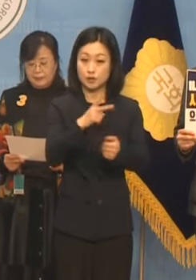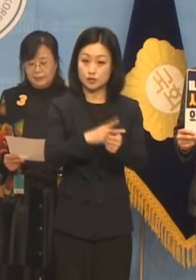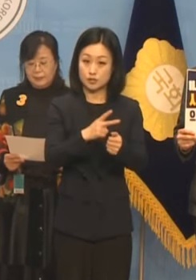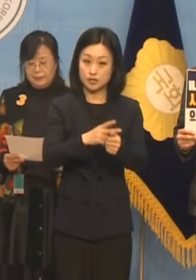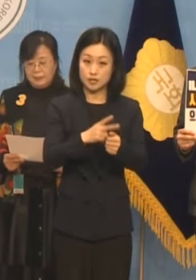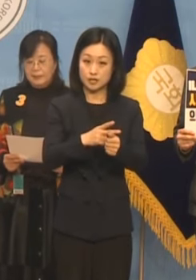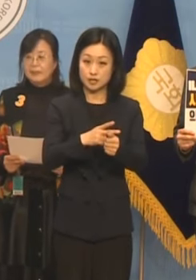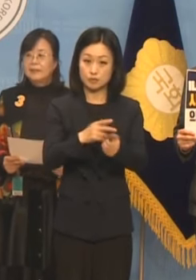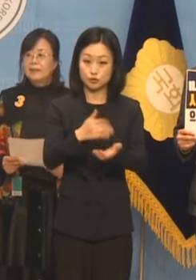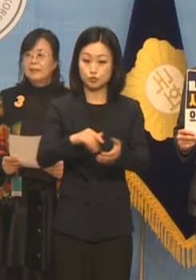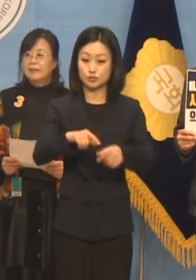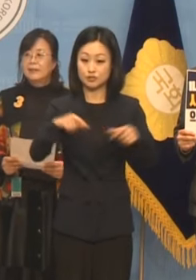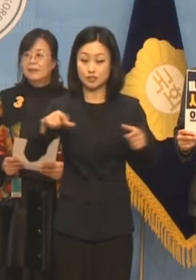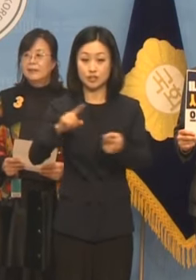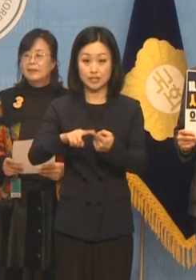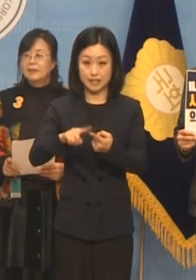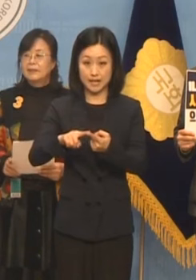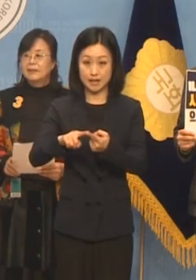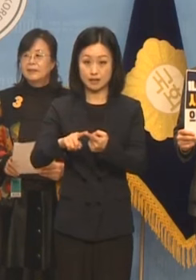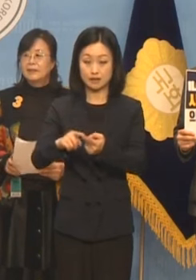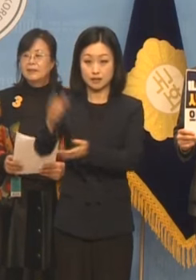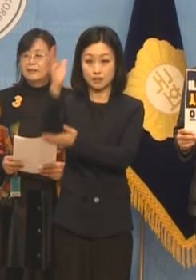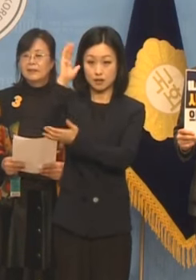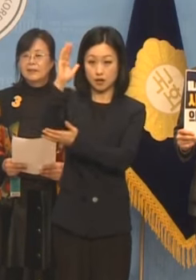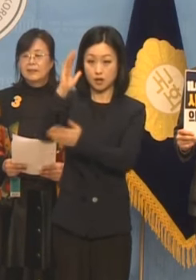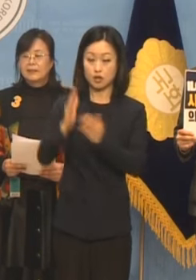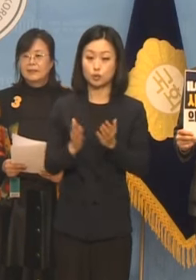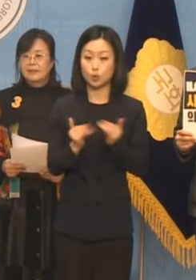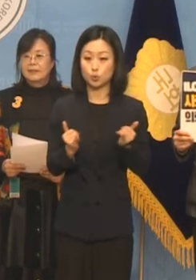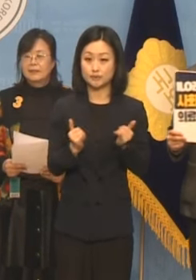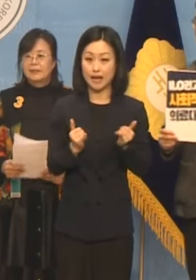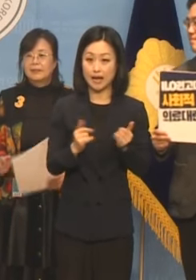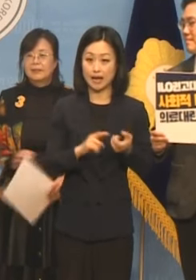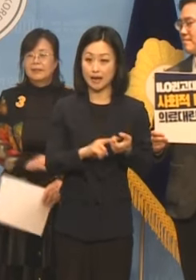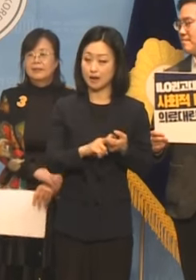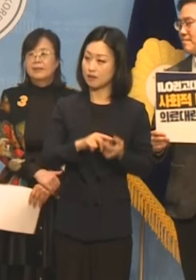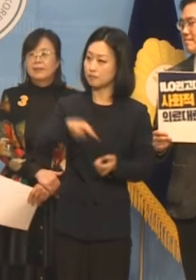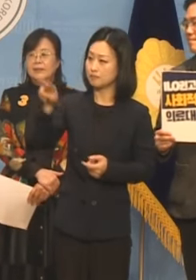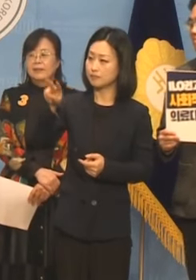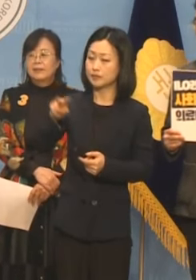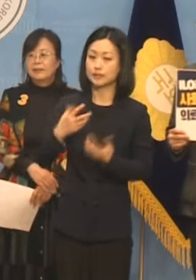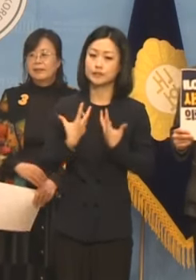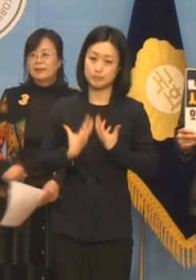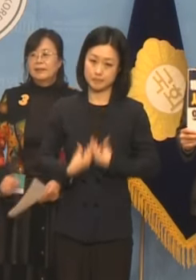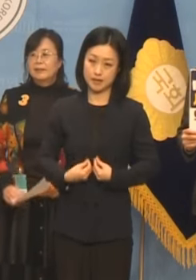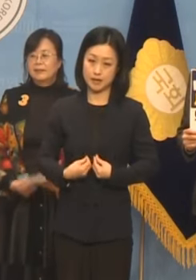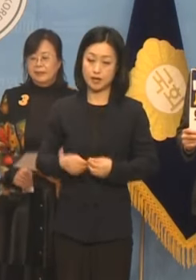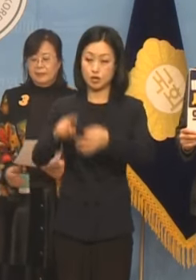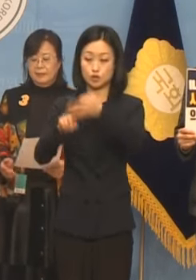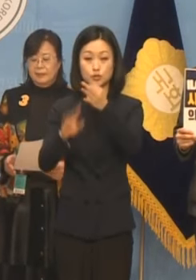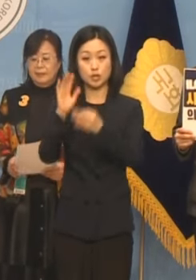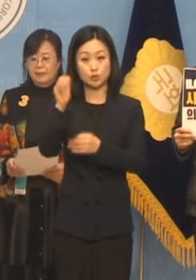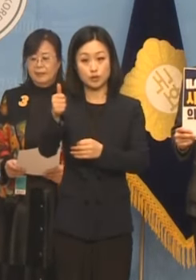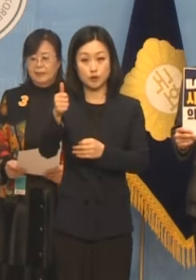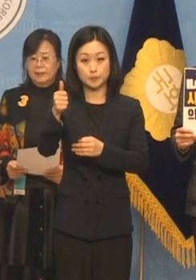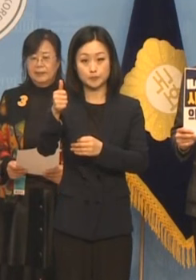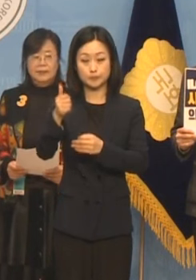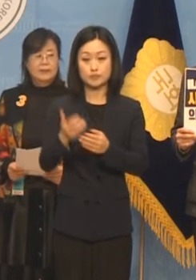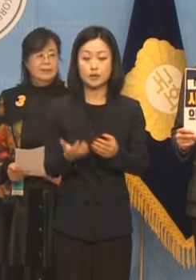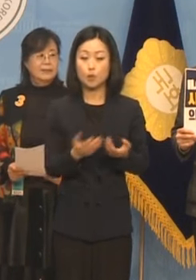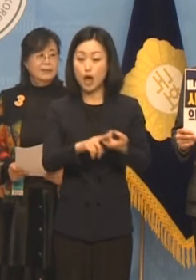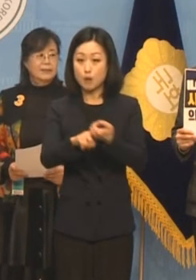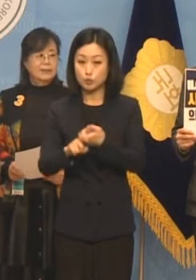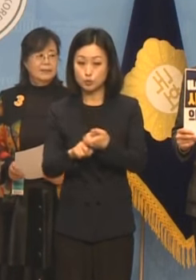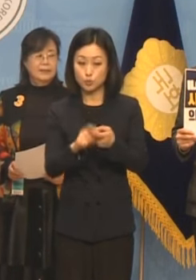담화를 보는 우리 노동자들의 심경은 착잡하기만 합니다. 윤석열 대통령은 화물연대 노조